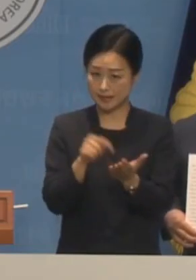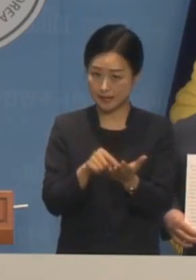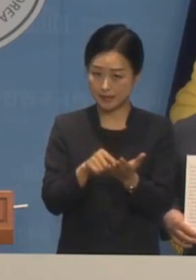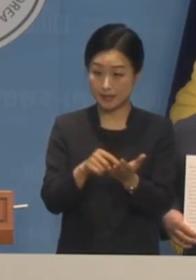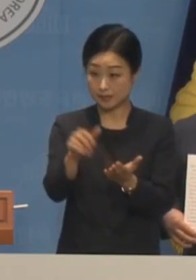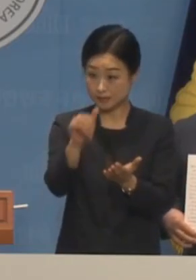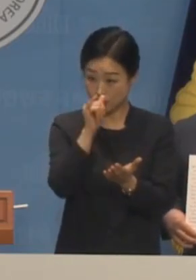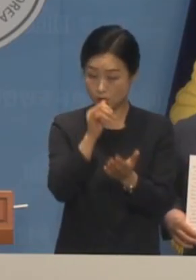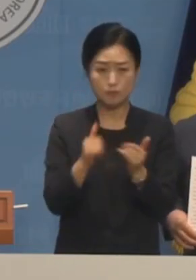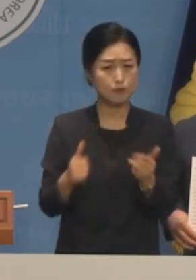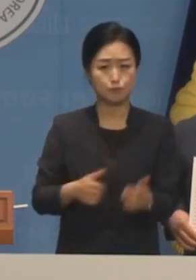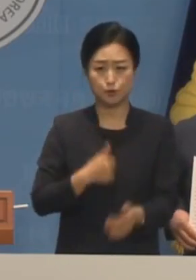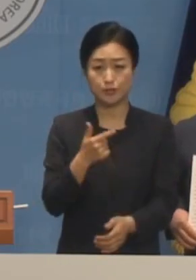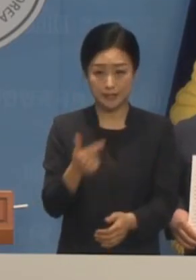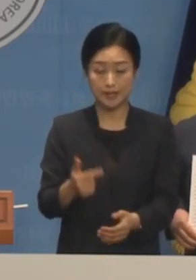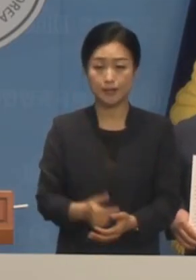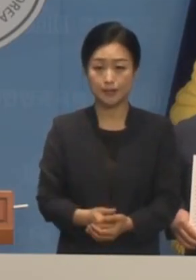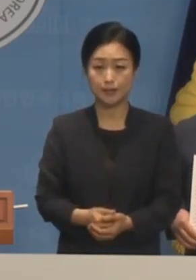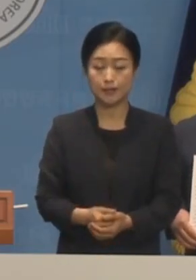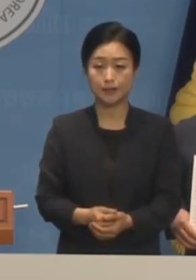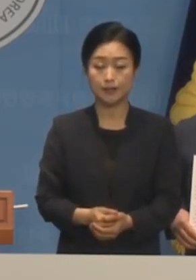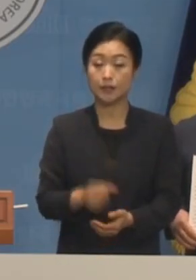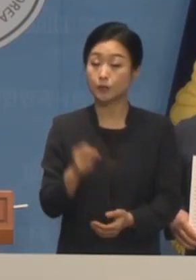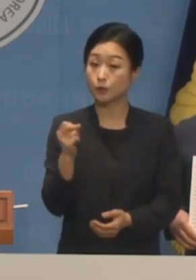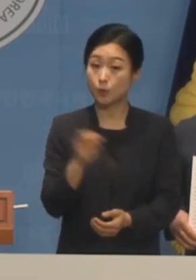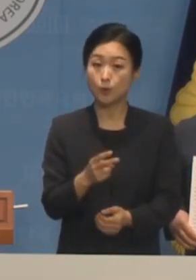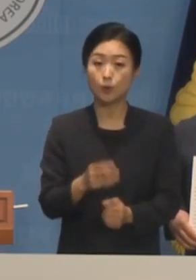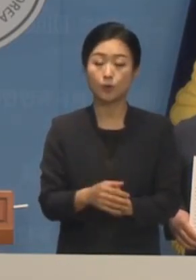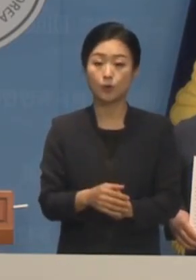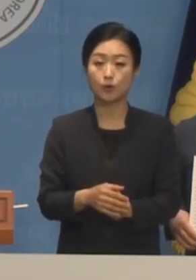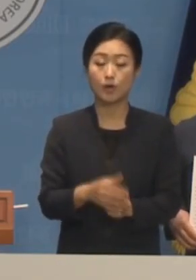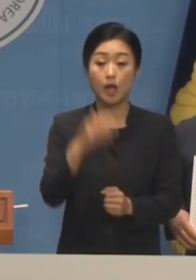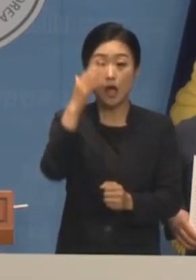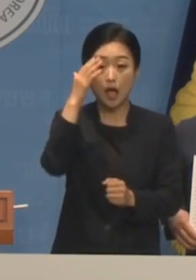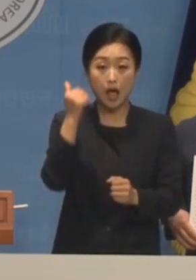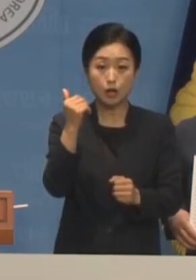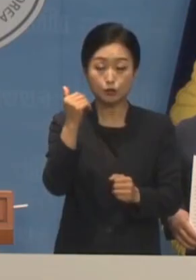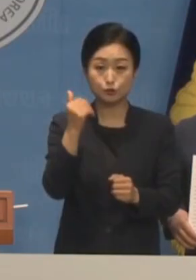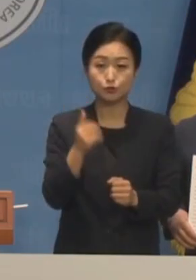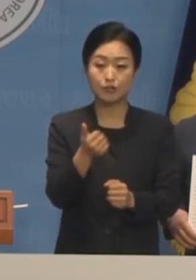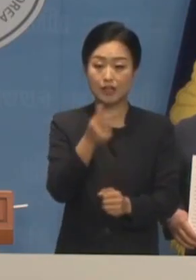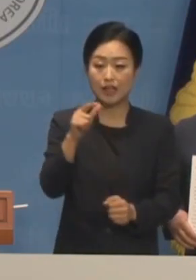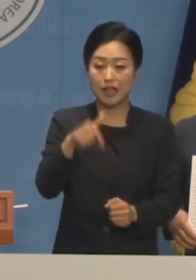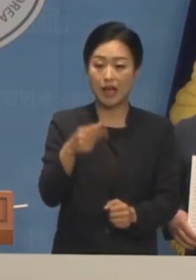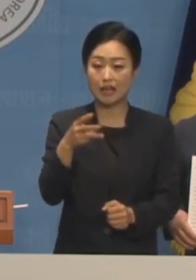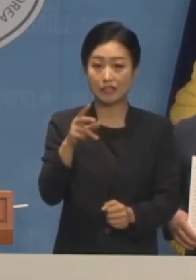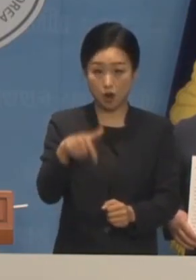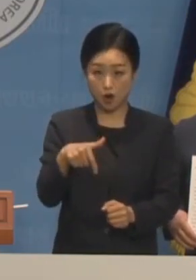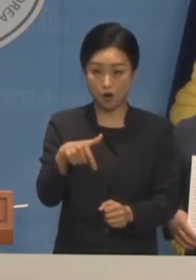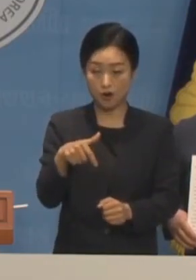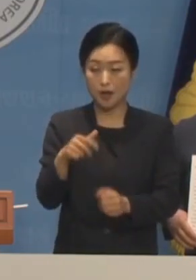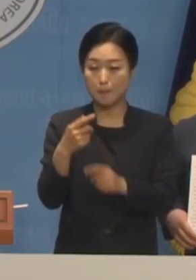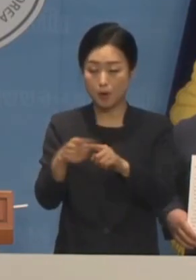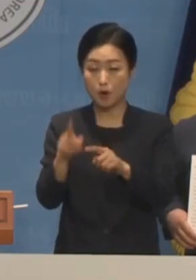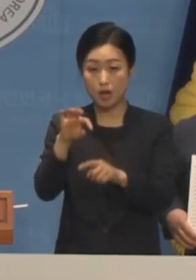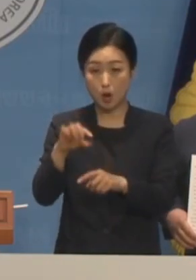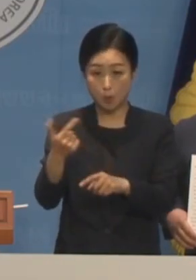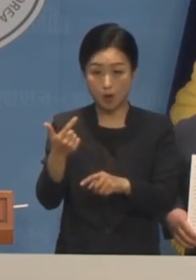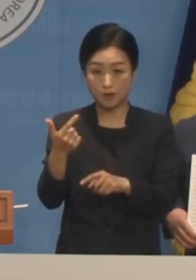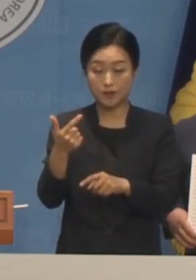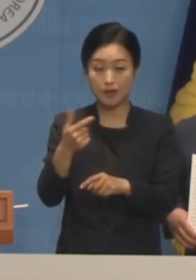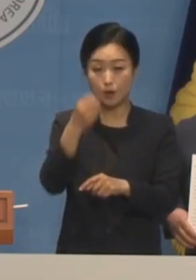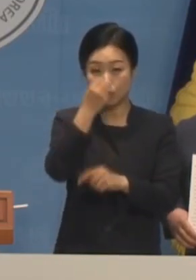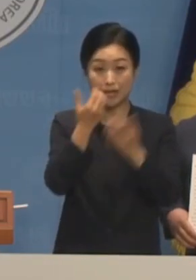분노를 일으키고 있습니다 특히 한국 학력 평가원에서 발행한 고등학교